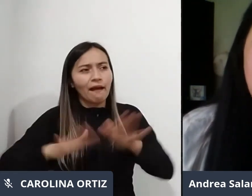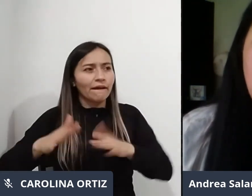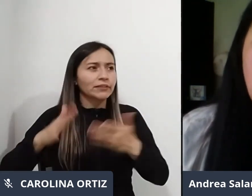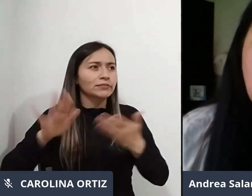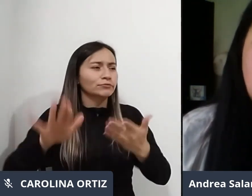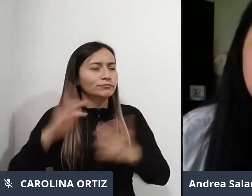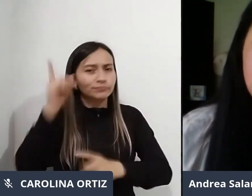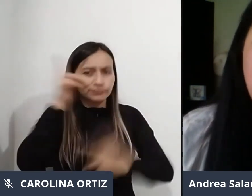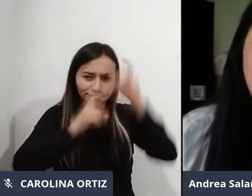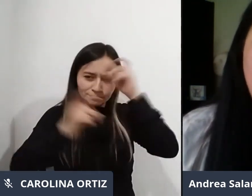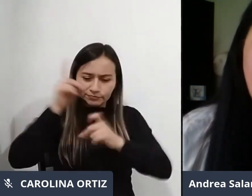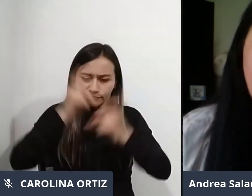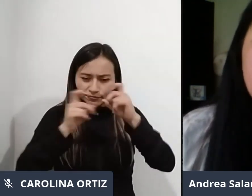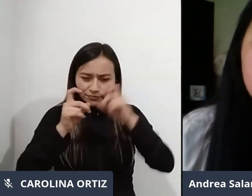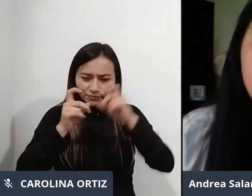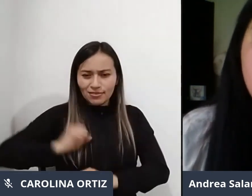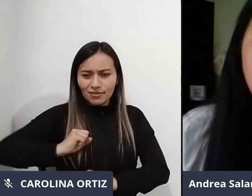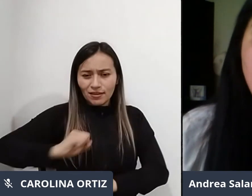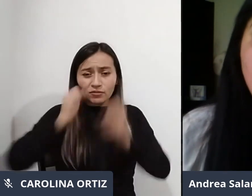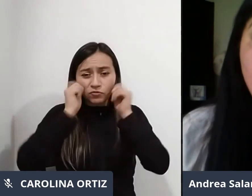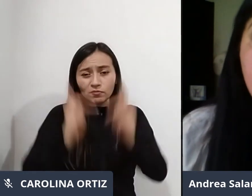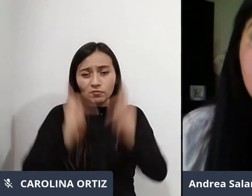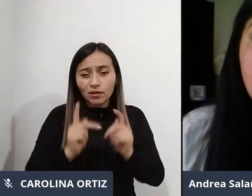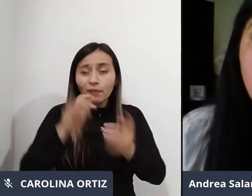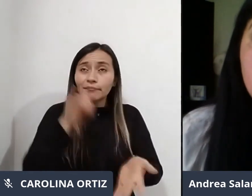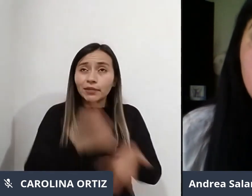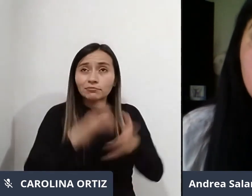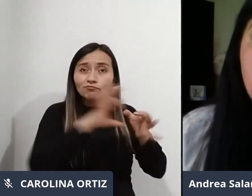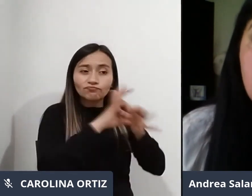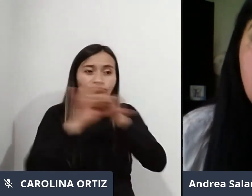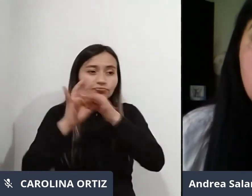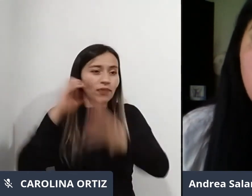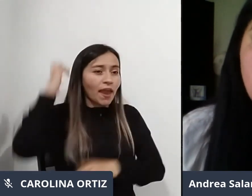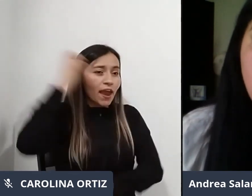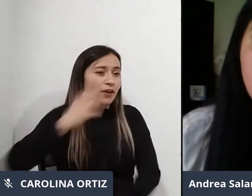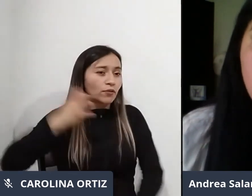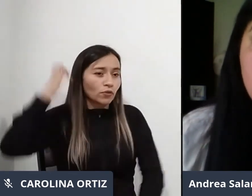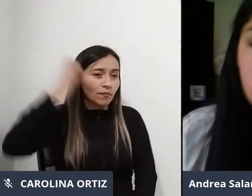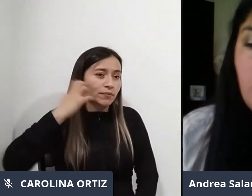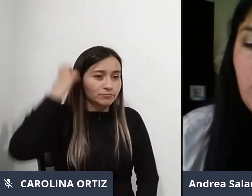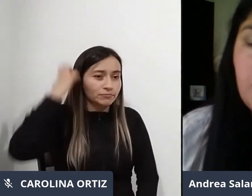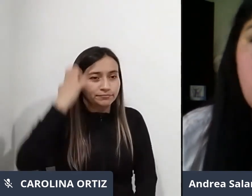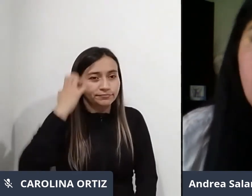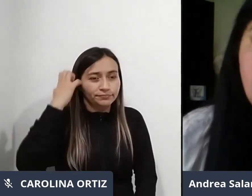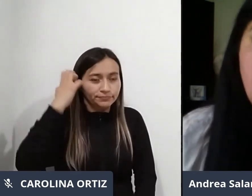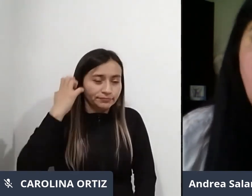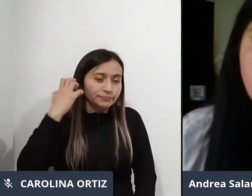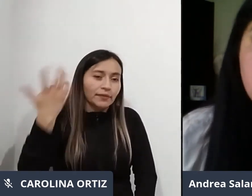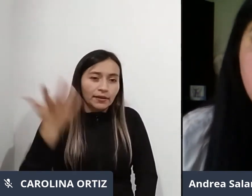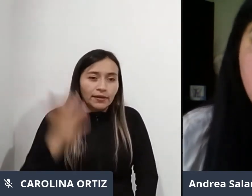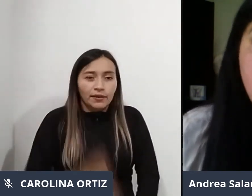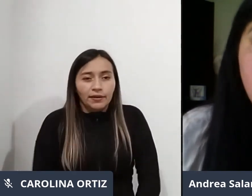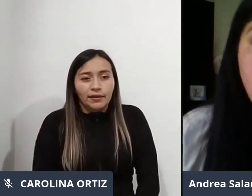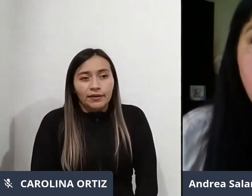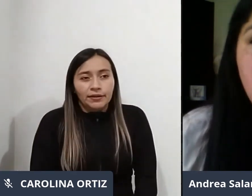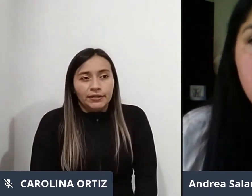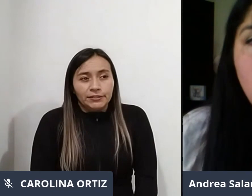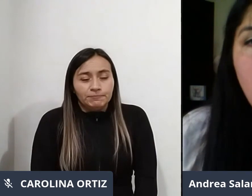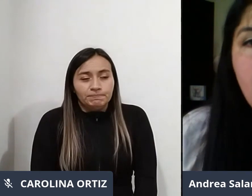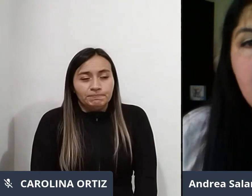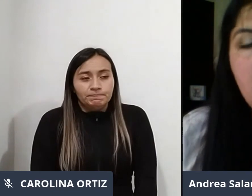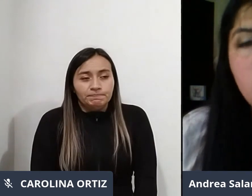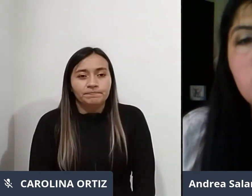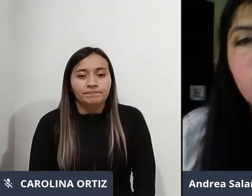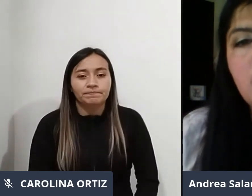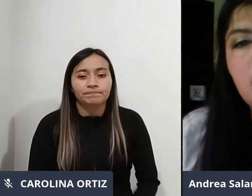ese análisis europeo, que no permite que nosotros entremos o ahondemos en otro tipo de problemáticas y que no